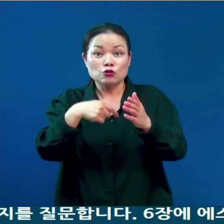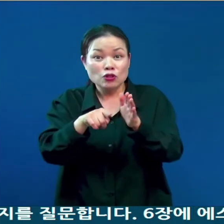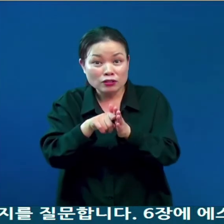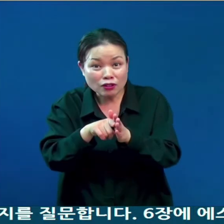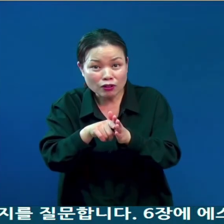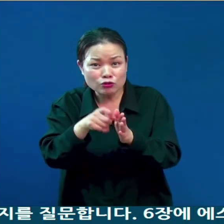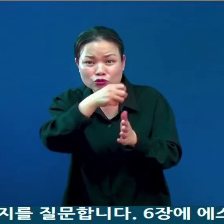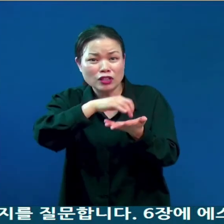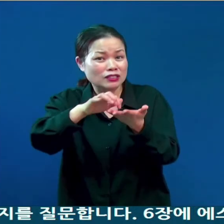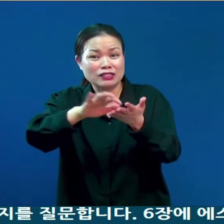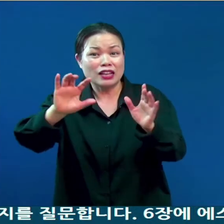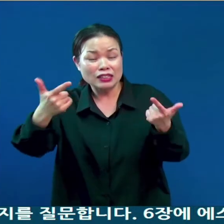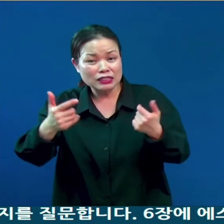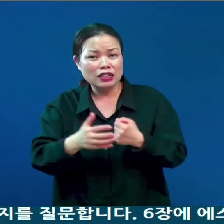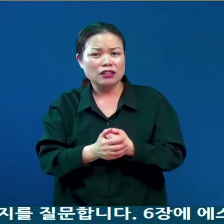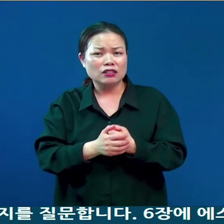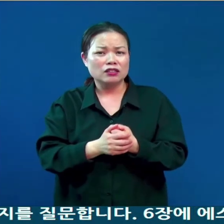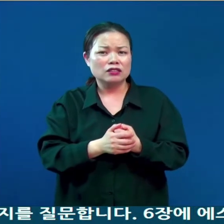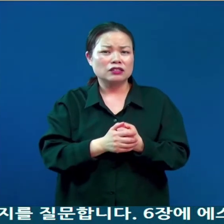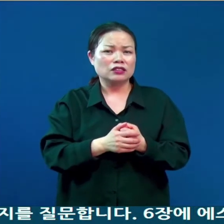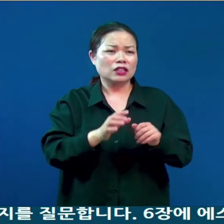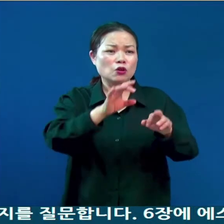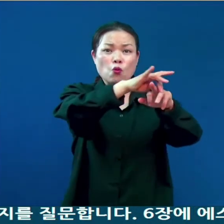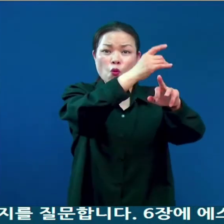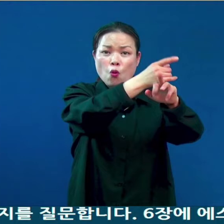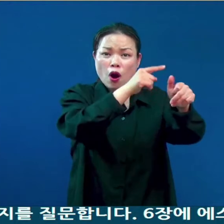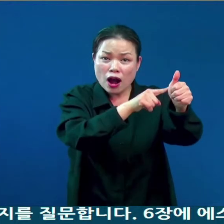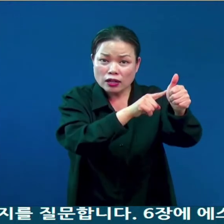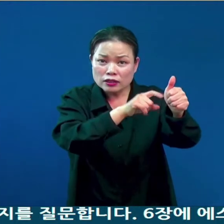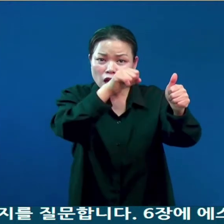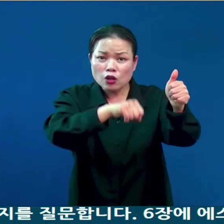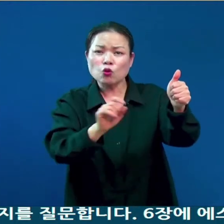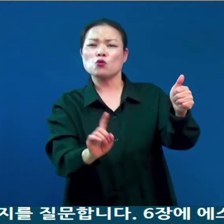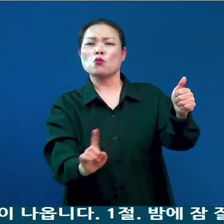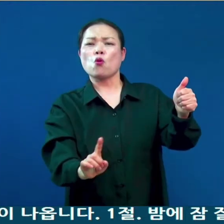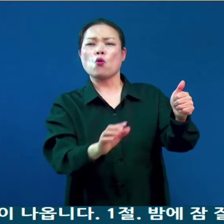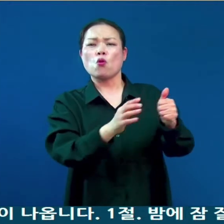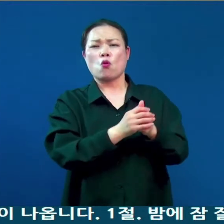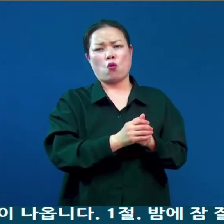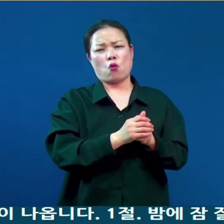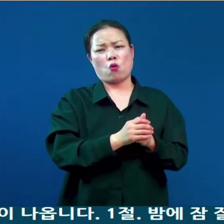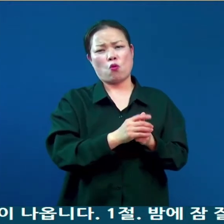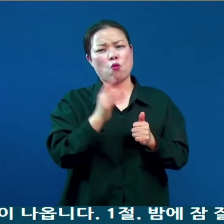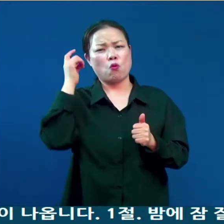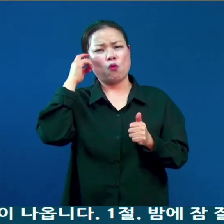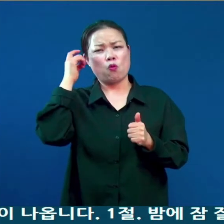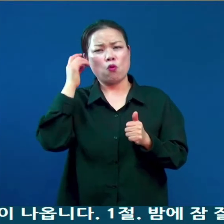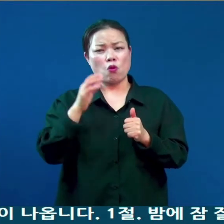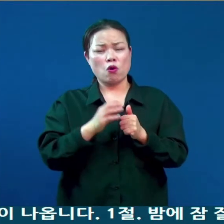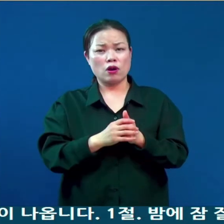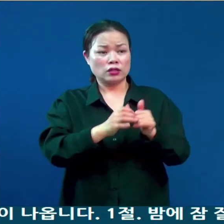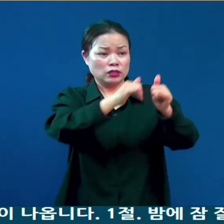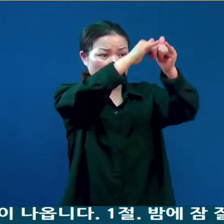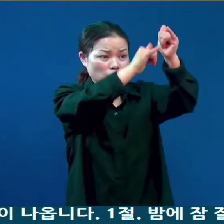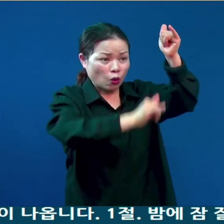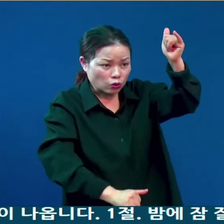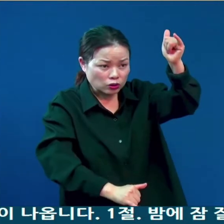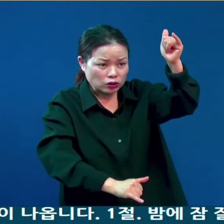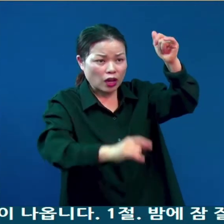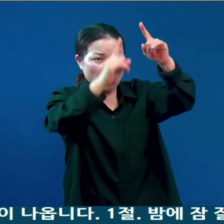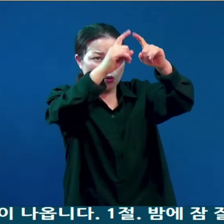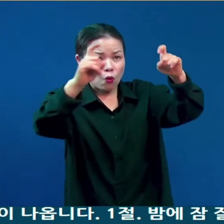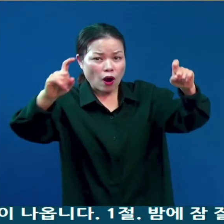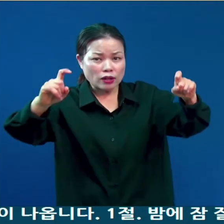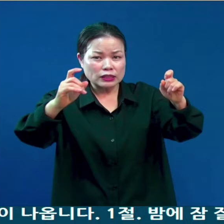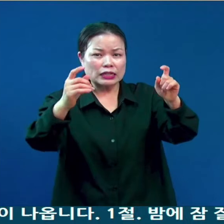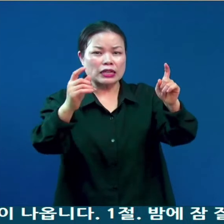그렇게 한 것이 아니라 지금 이 아하수에로 왕이 하고 있는 행동이 뭐였습니까? 뭐냐면 역대 궁중일기를